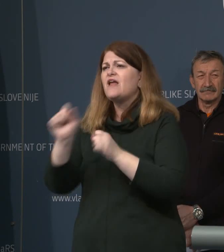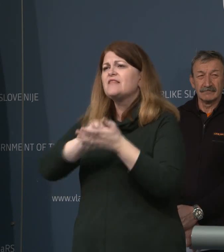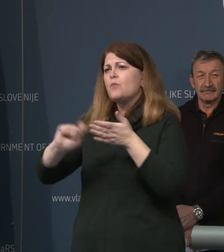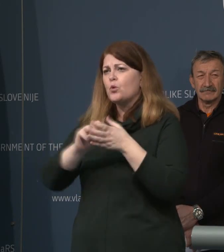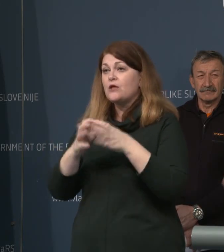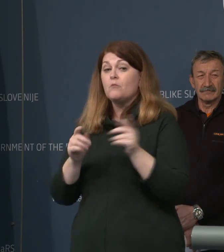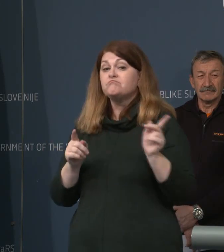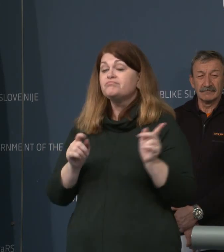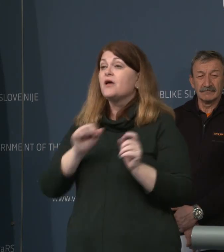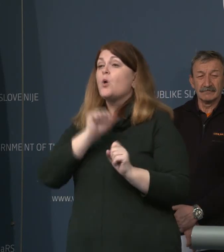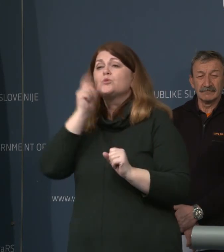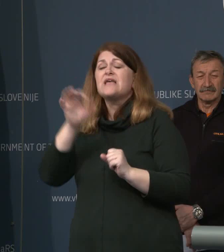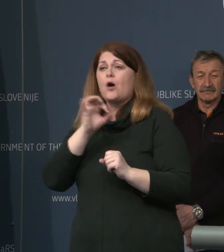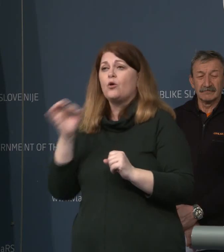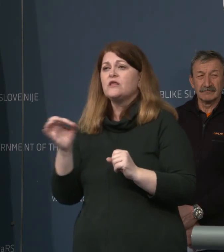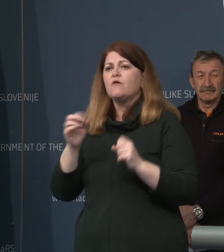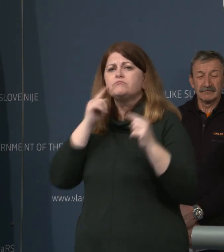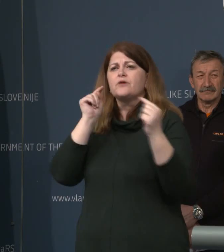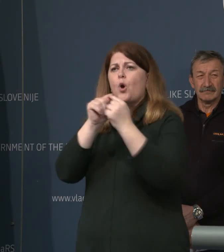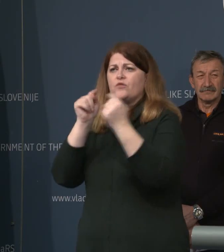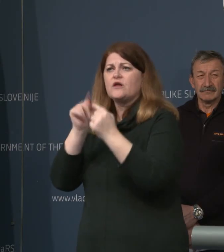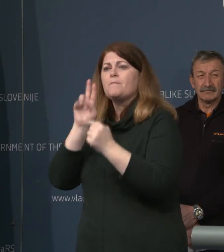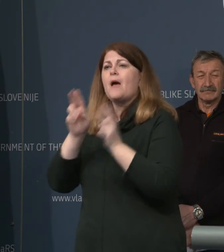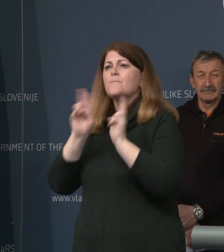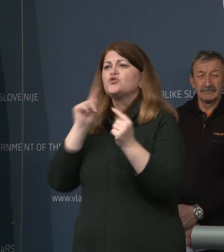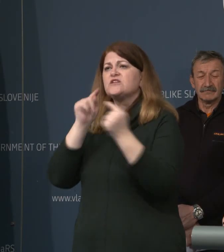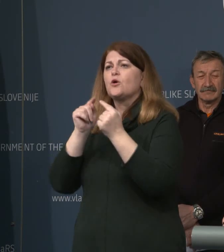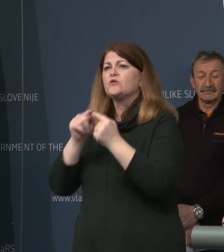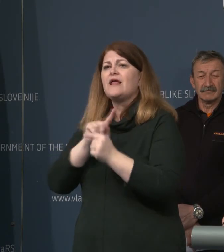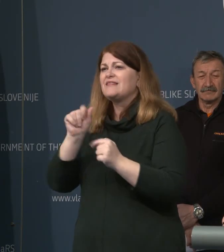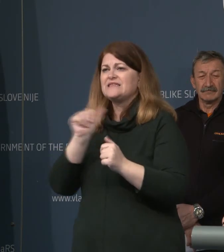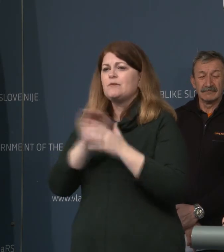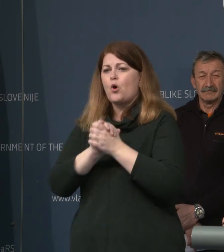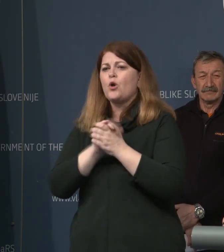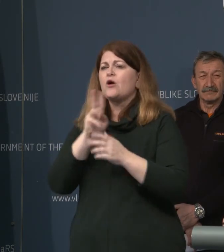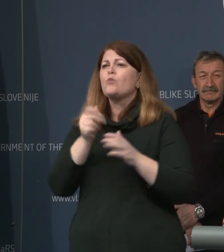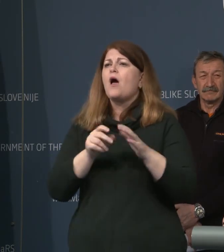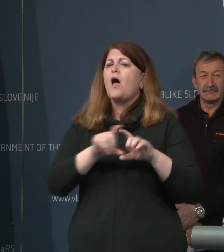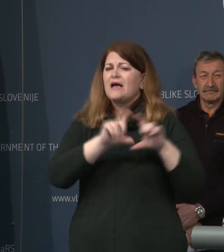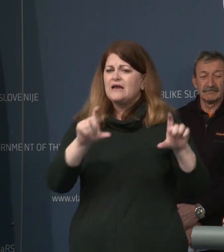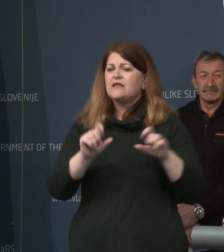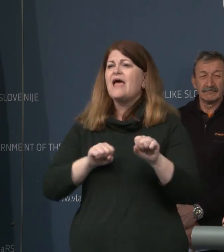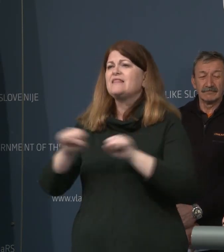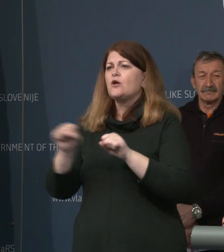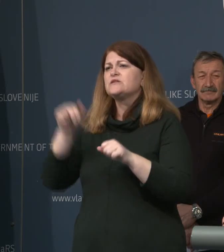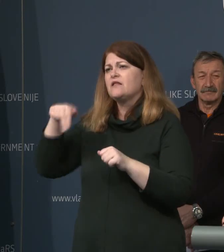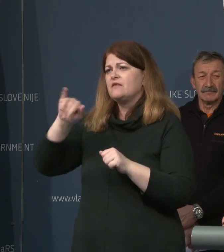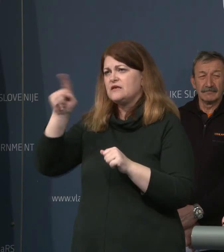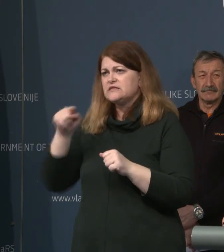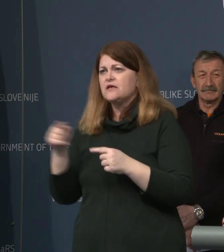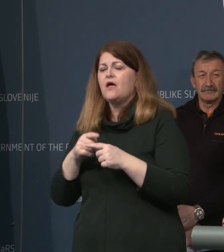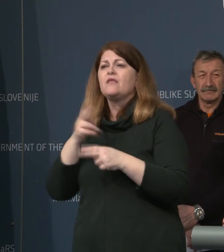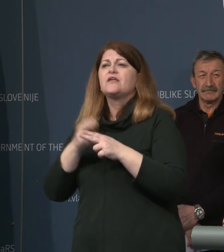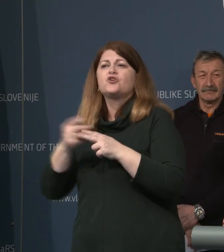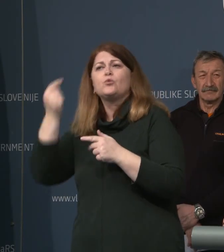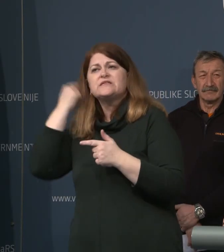uradom. Sama vsakodnevno kontaktiram in imam možnost kontaktirana ne samo kolegov na kliniki, ampak direktorice Nacionalnega inštituta,